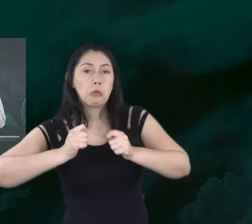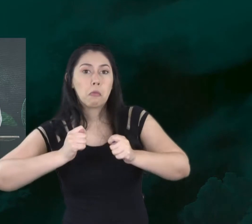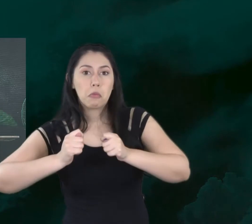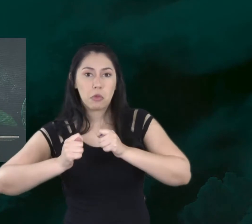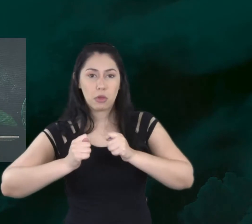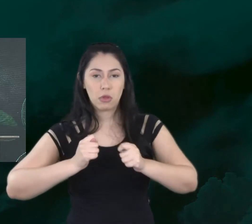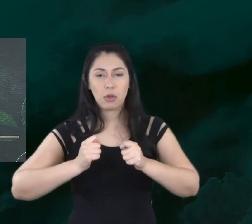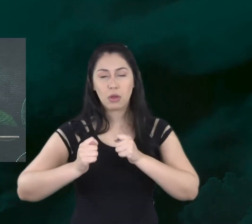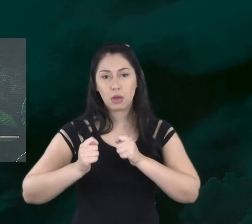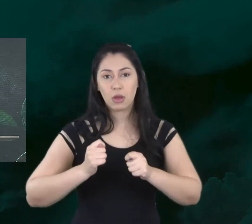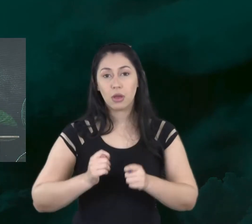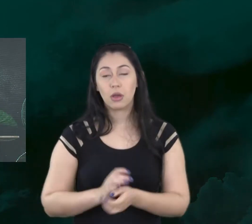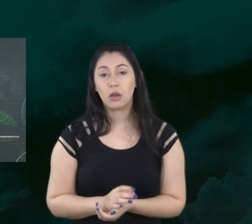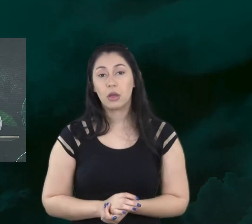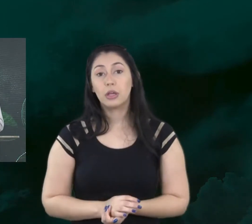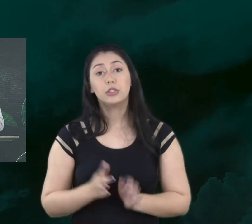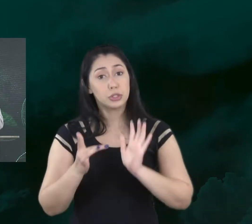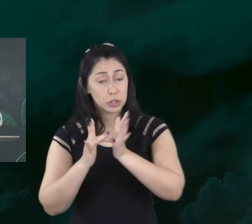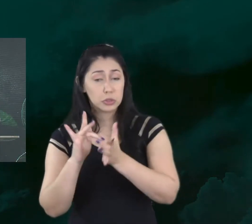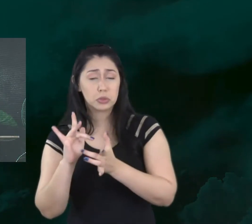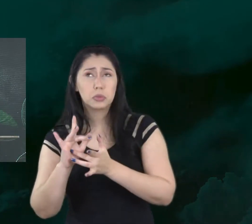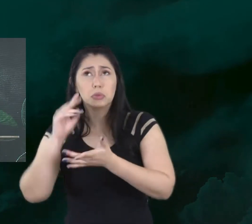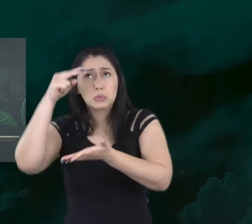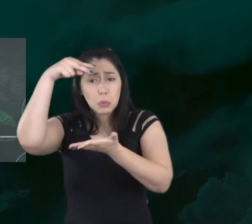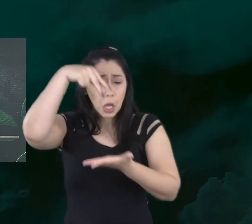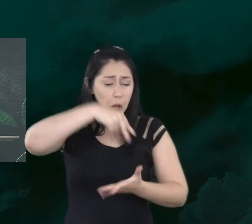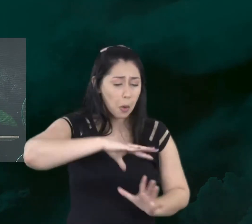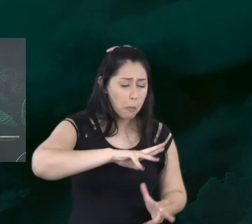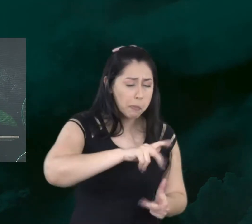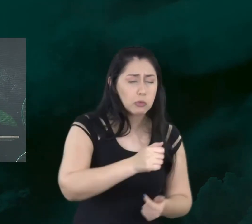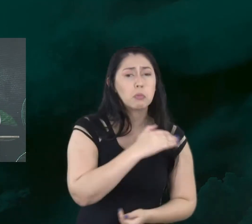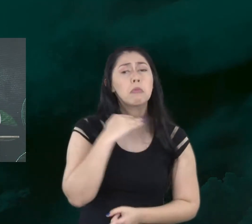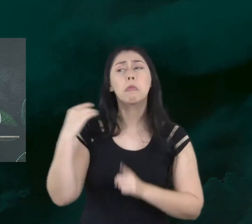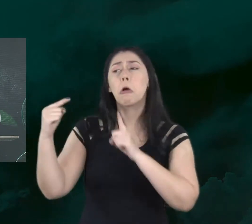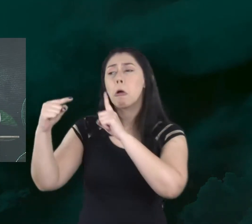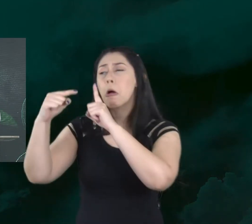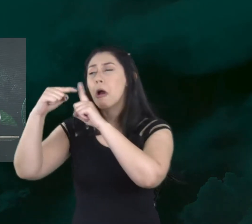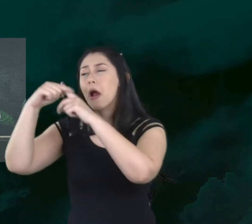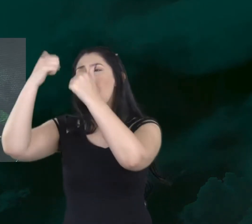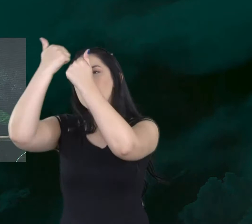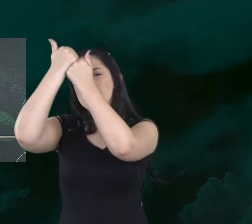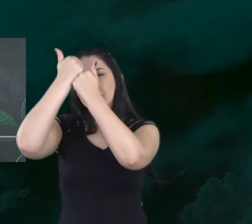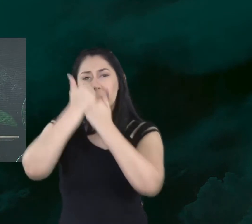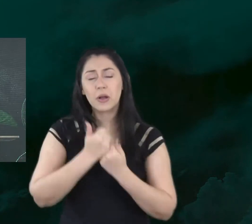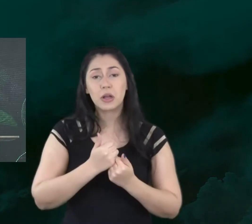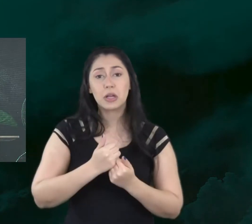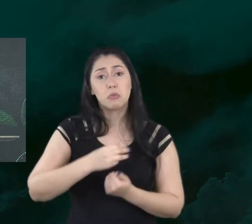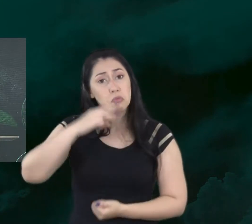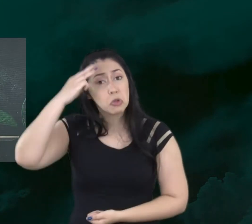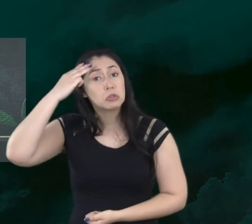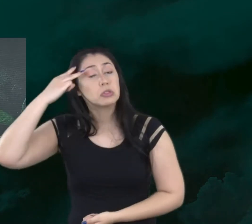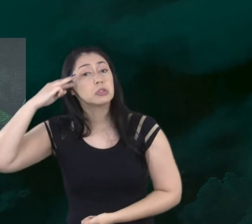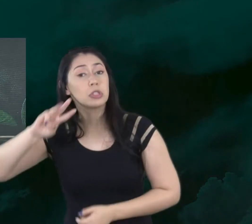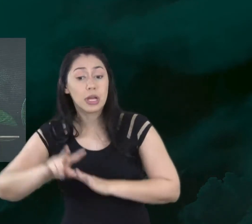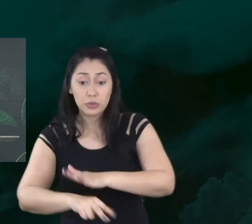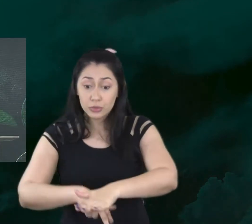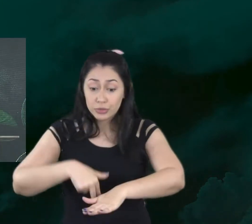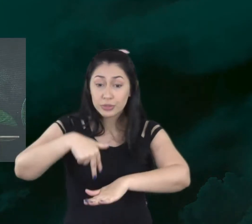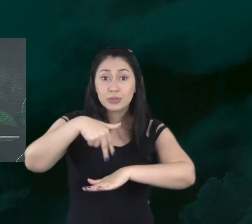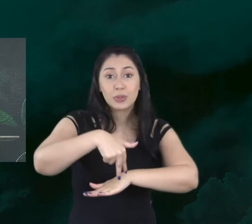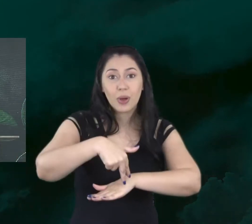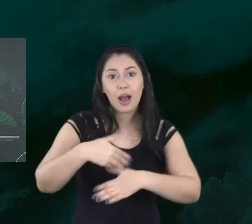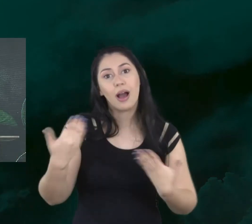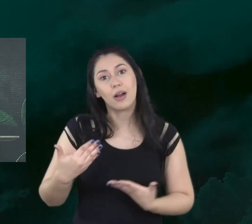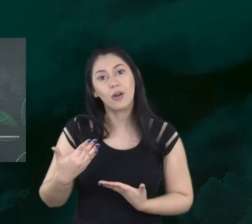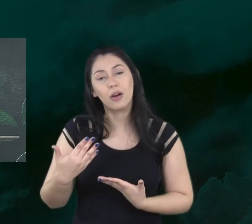também através da morte e ressurreição de Cristo, e através do nosso crer em Jesus, e nós somos conectados com Deus